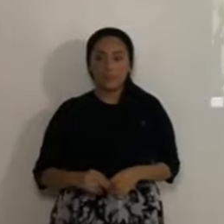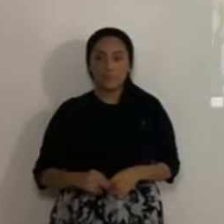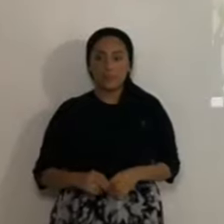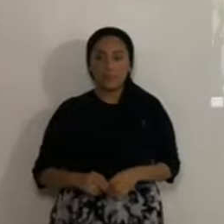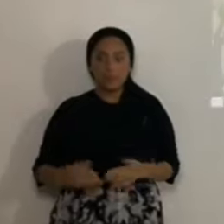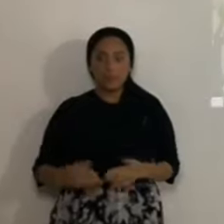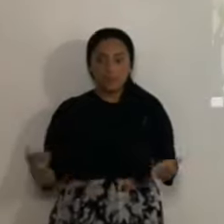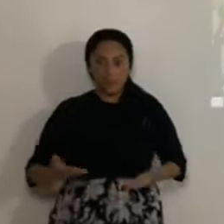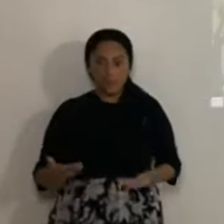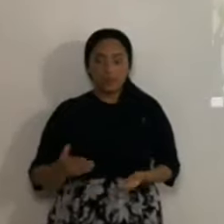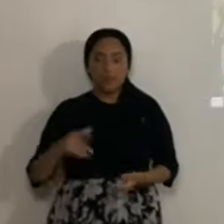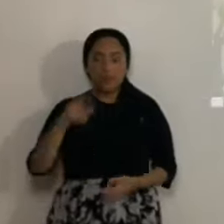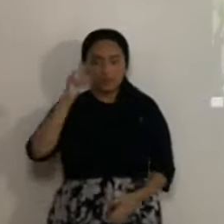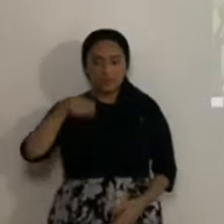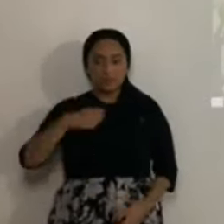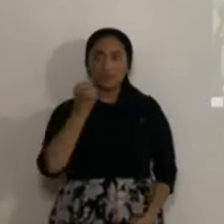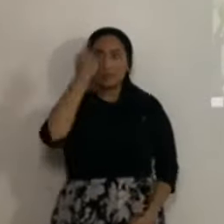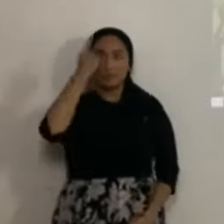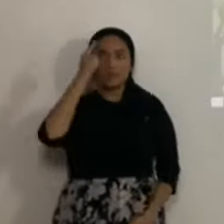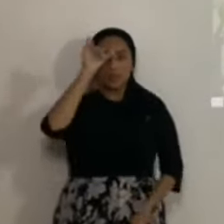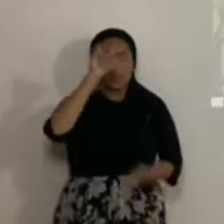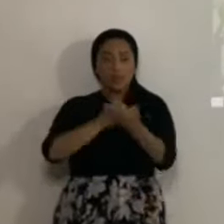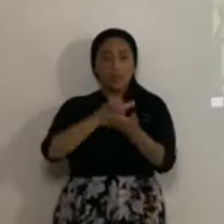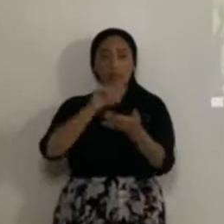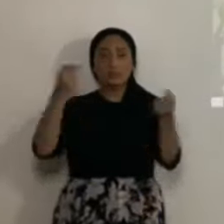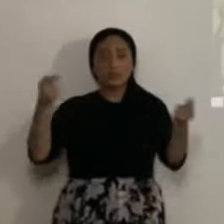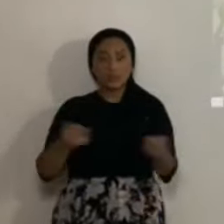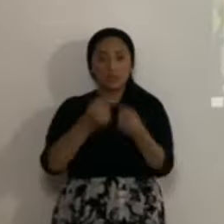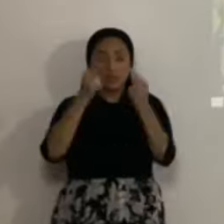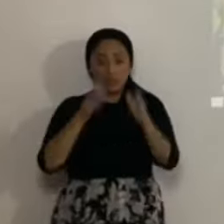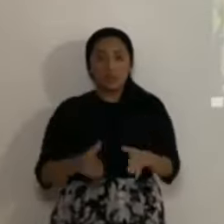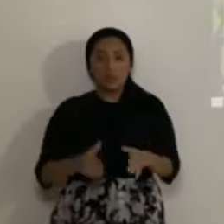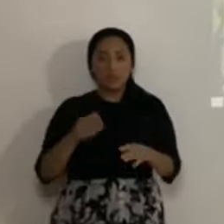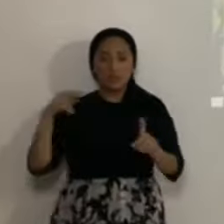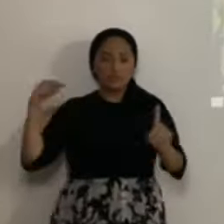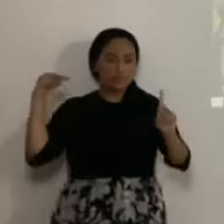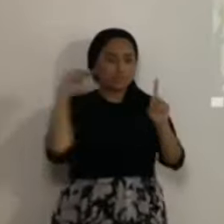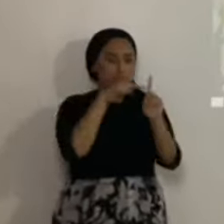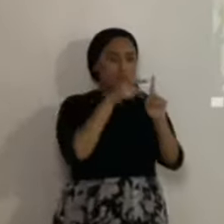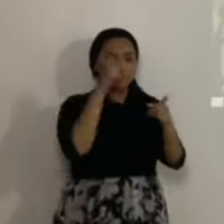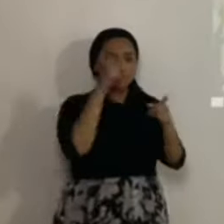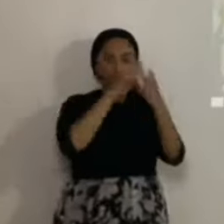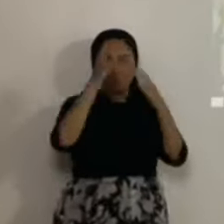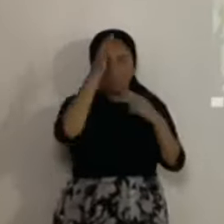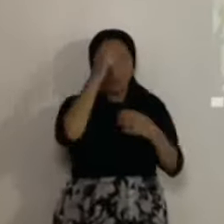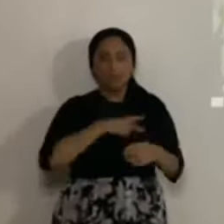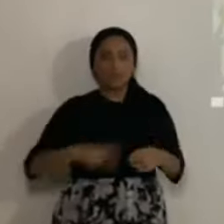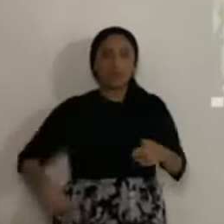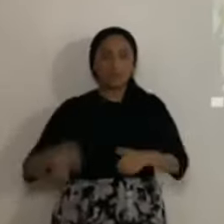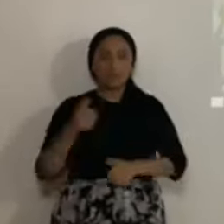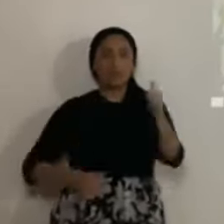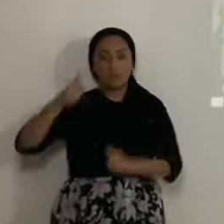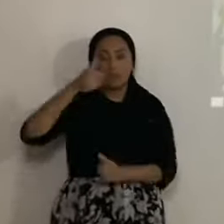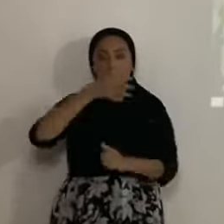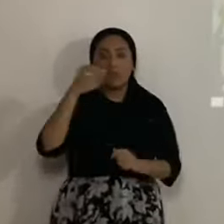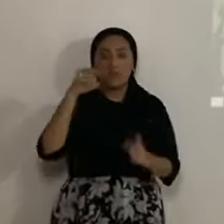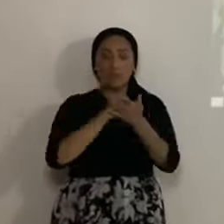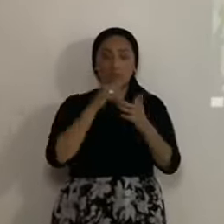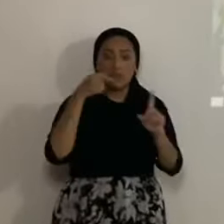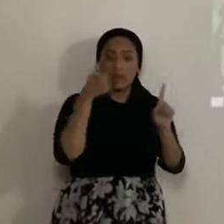Aquí hay que entender esto, que el pecador está en la mira del Todopoderoso, el rey de reyes y que él